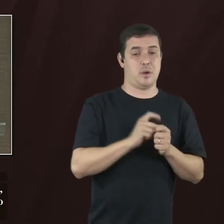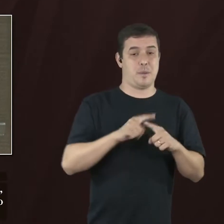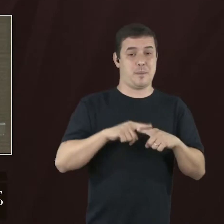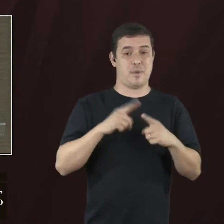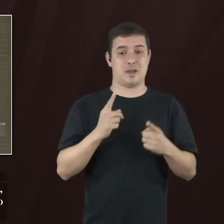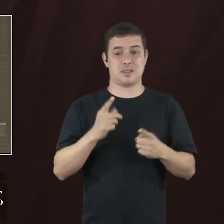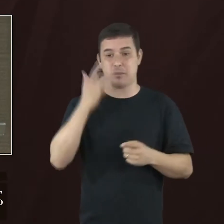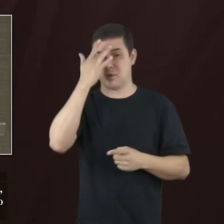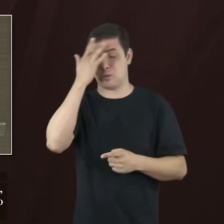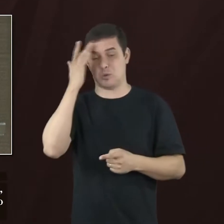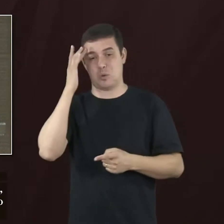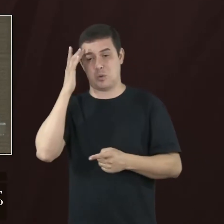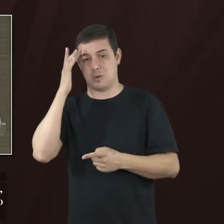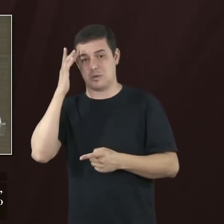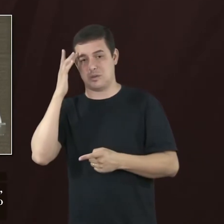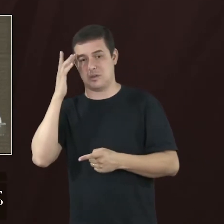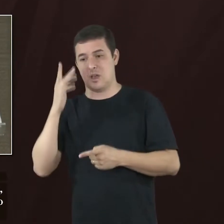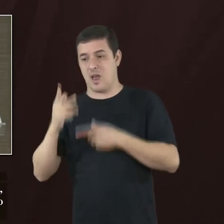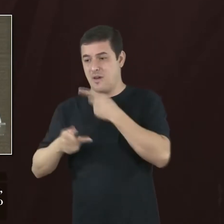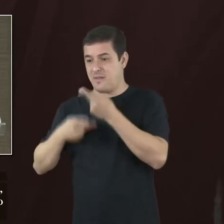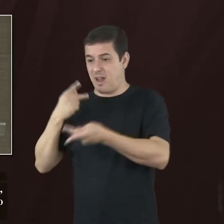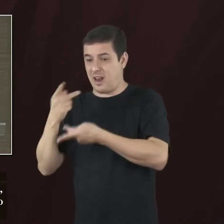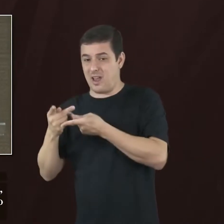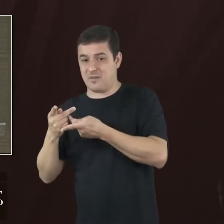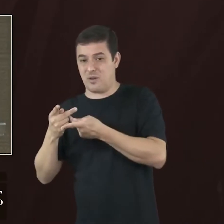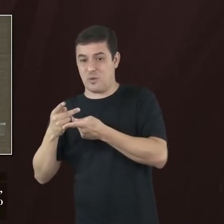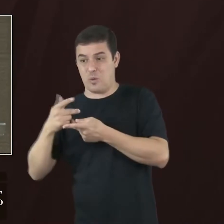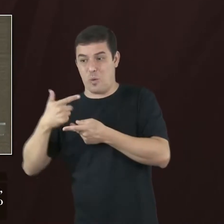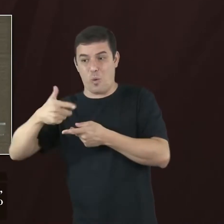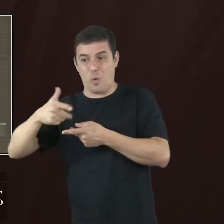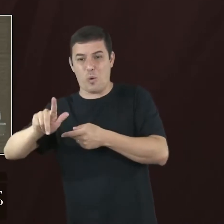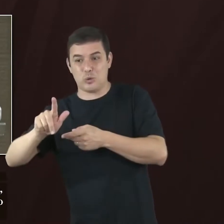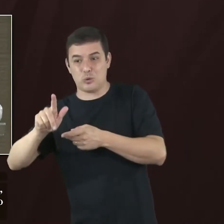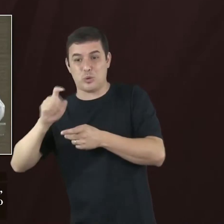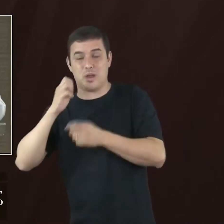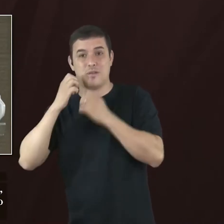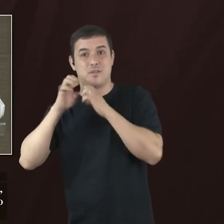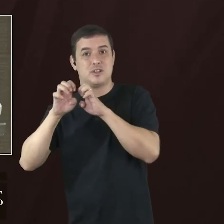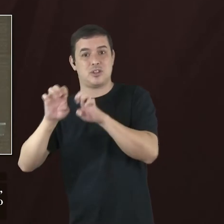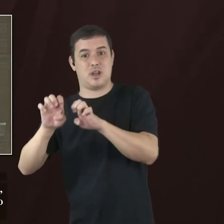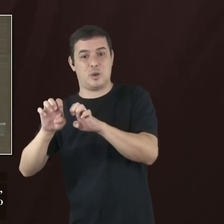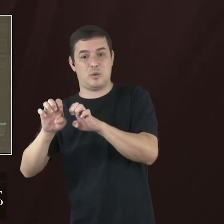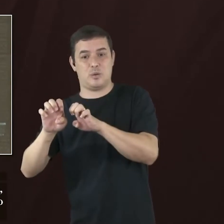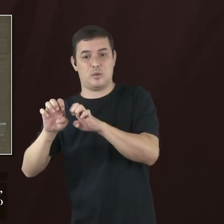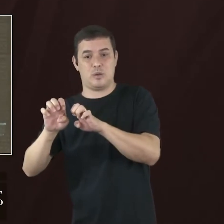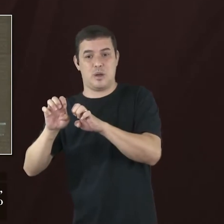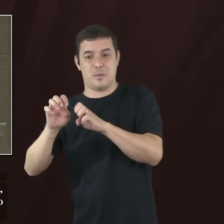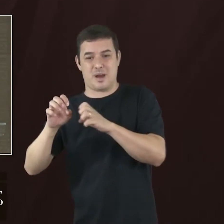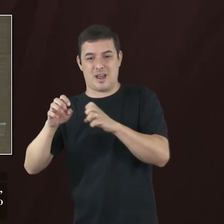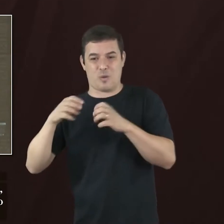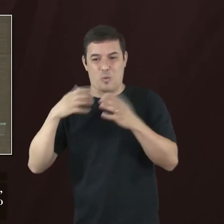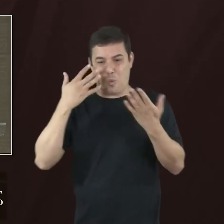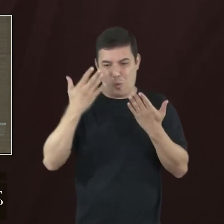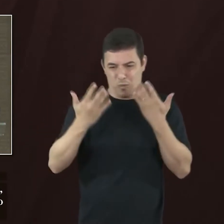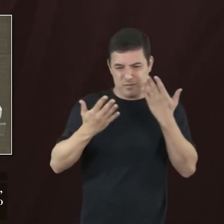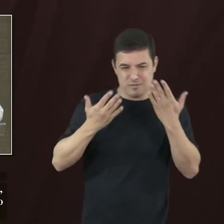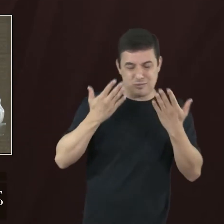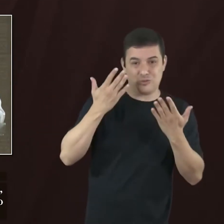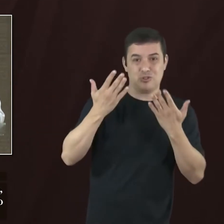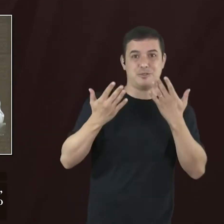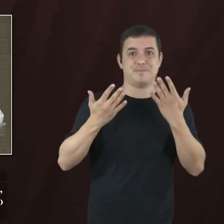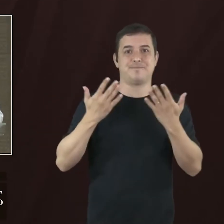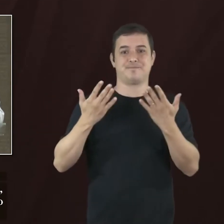para bajular os ouvintes, para que o zelo dos ouvintes sejam